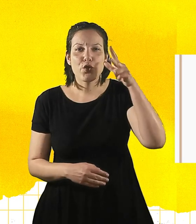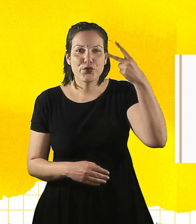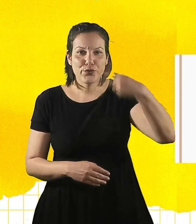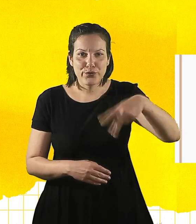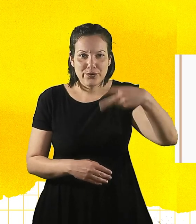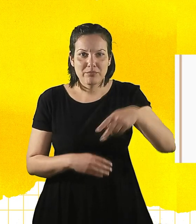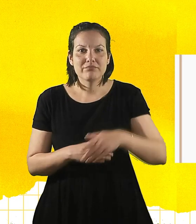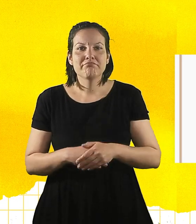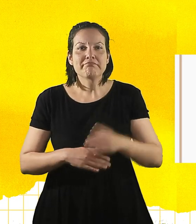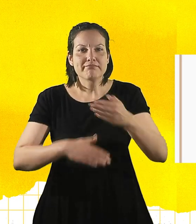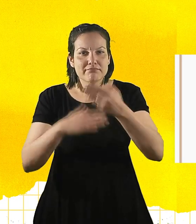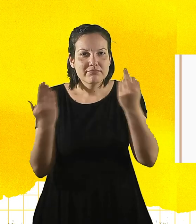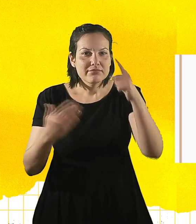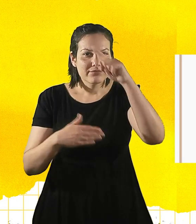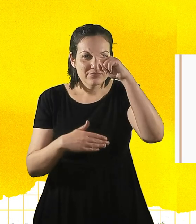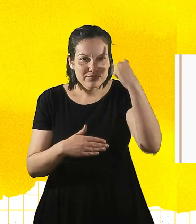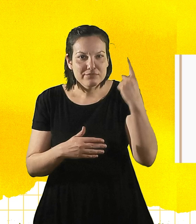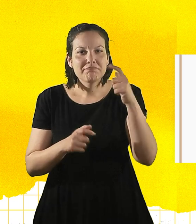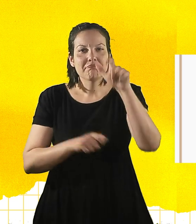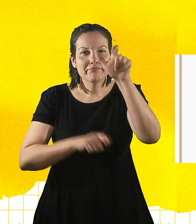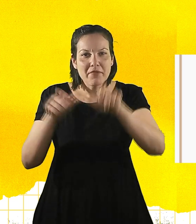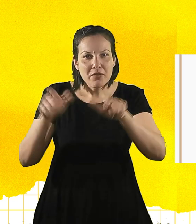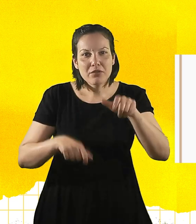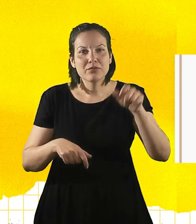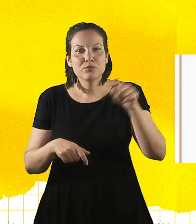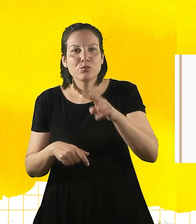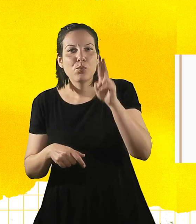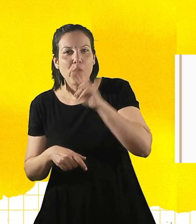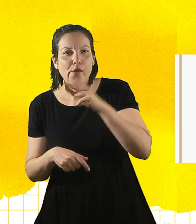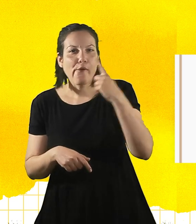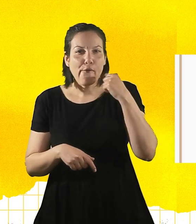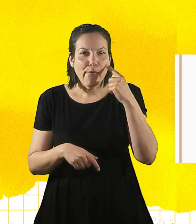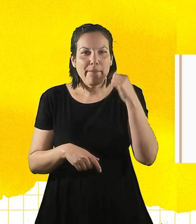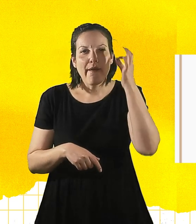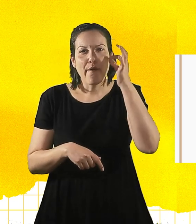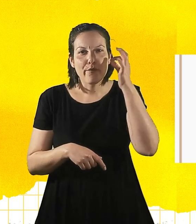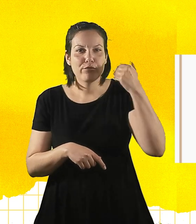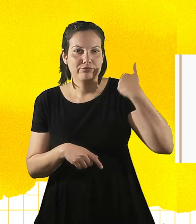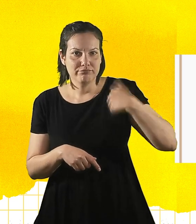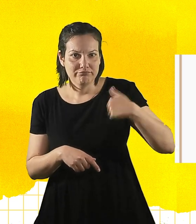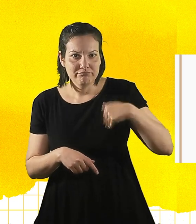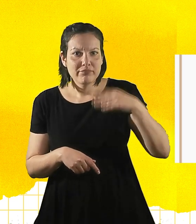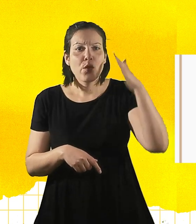noviembre, Día Nacional de las y los Afroargentinos y de la Cultura Afro.